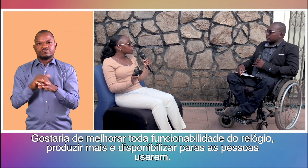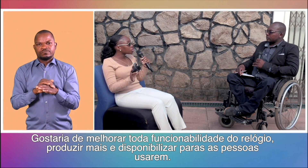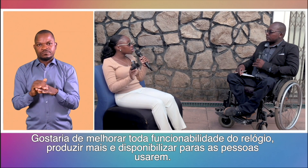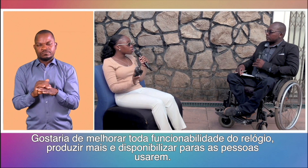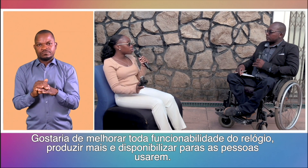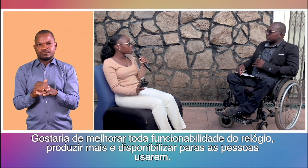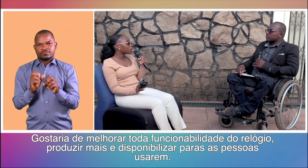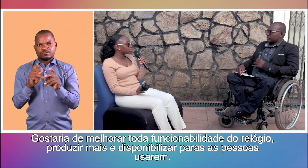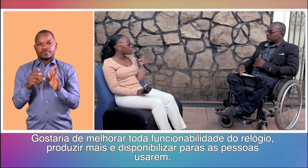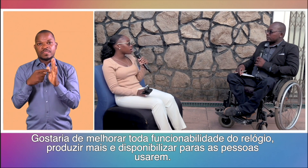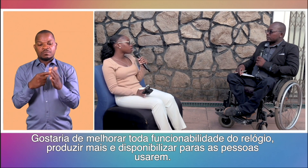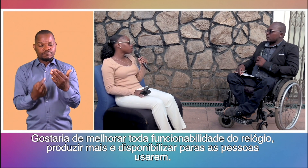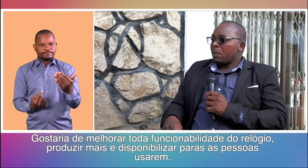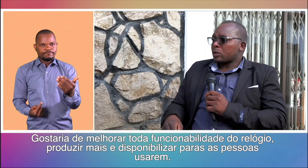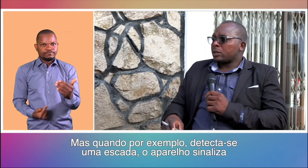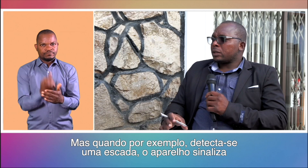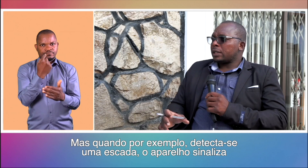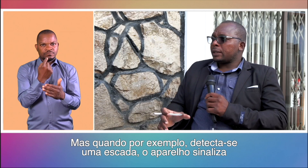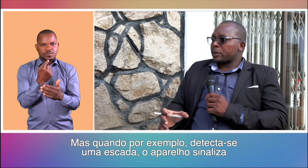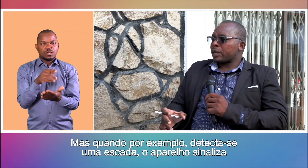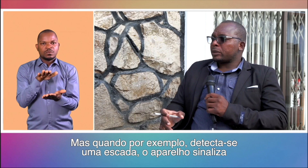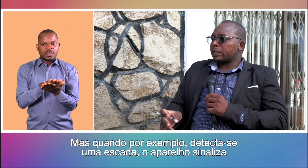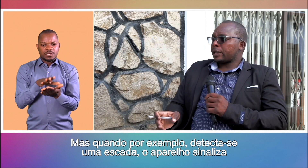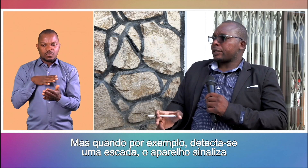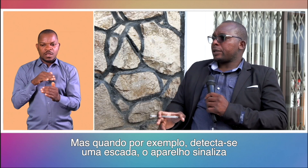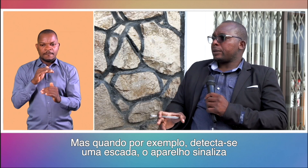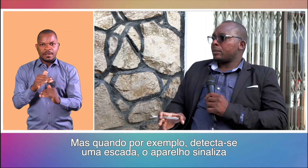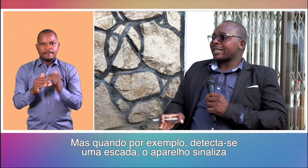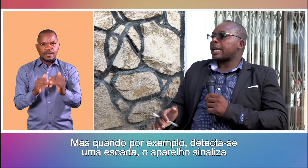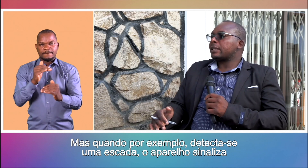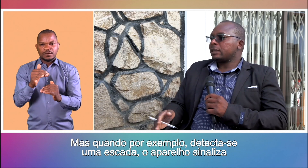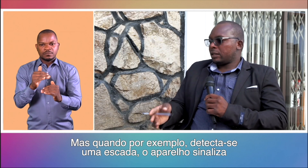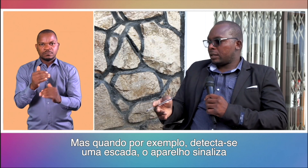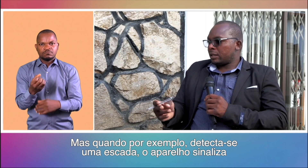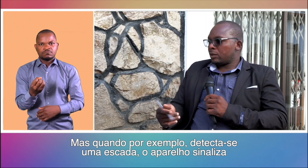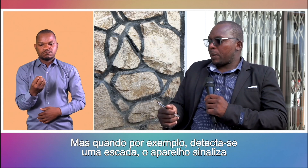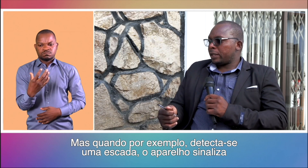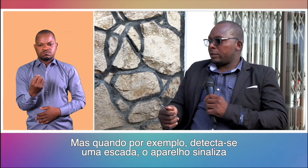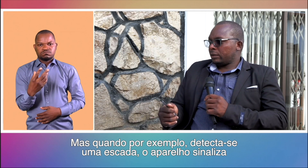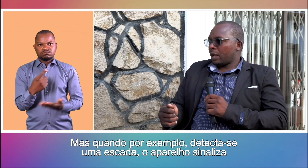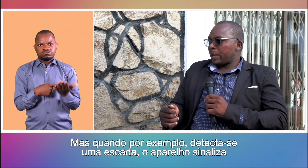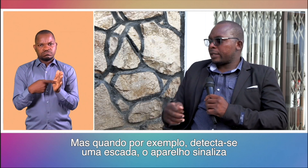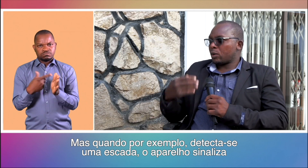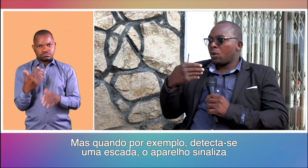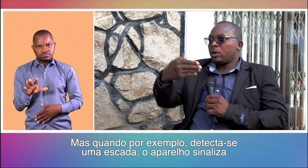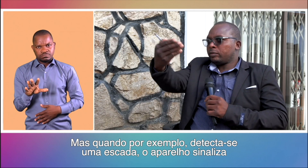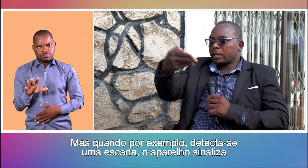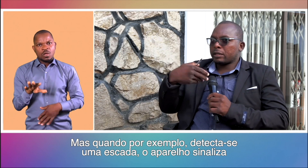pessoas começarem a usar. Mas quando, por exemplo, detecta-se uma escada, o aparelho aparece ou tem que